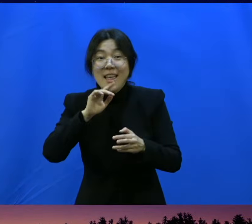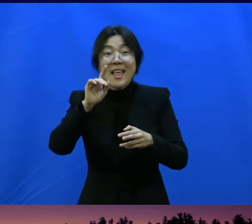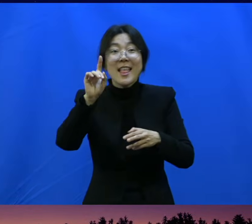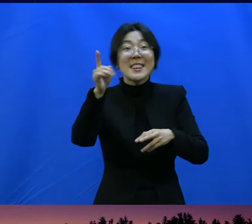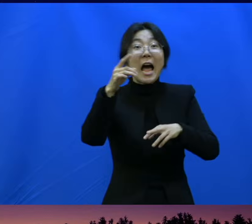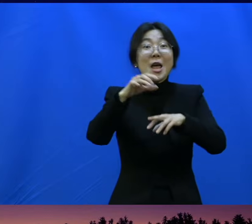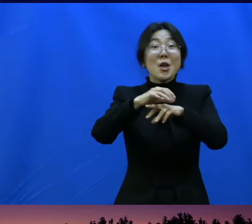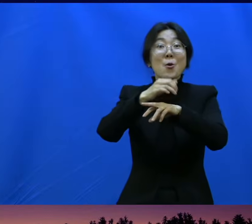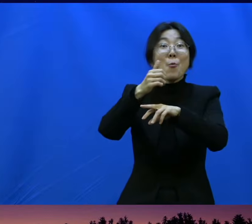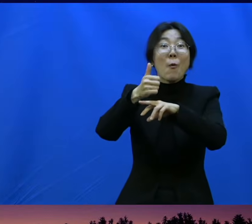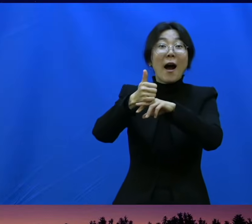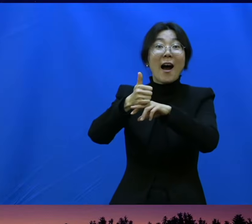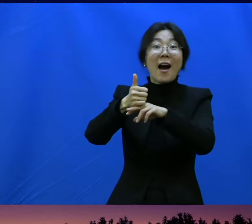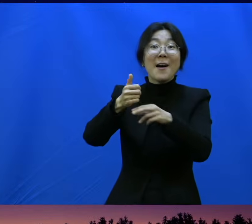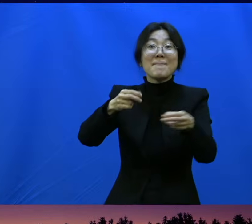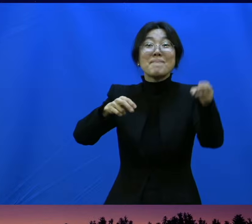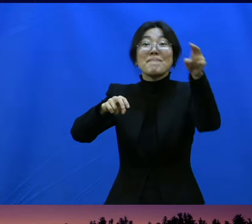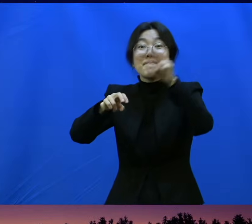핵심 리더십들이 됩니다.